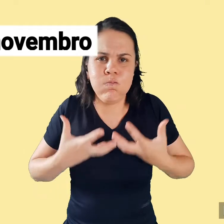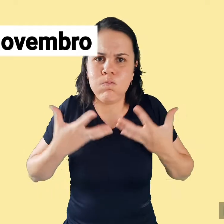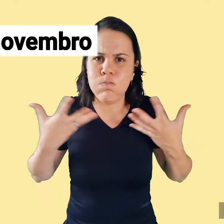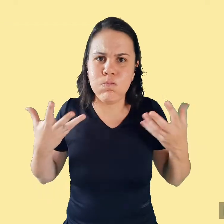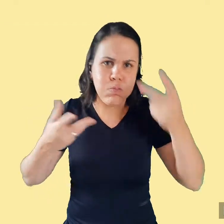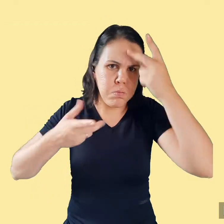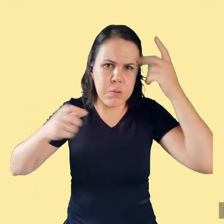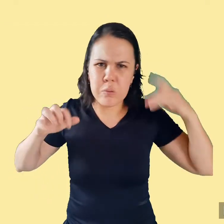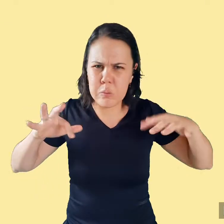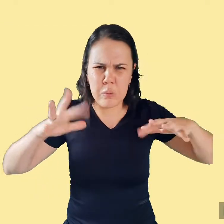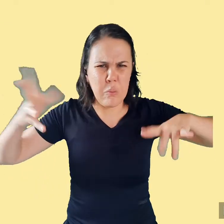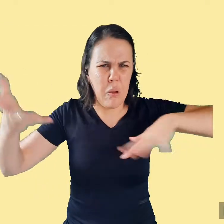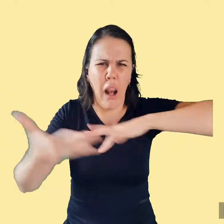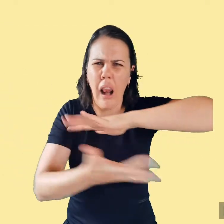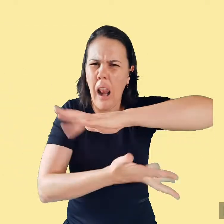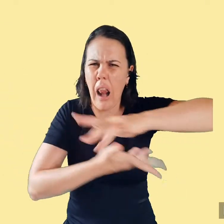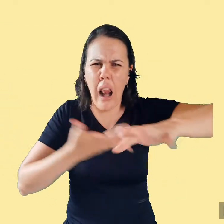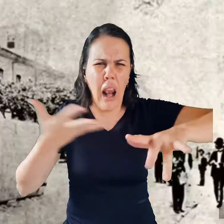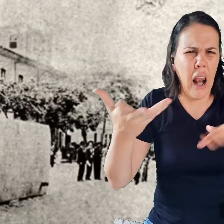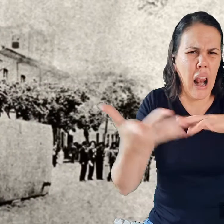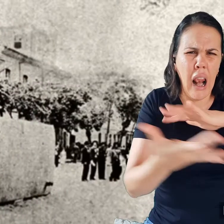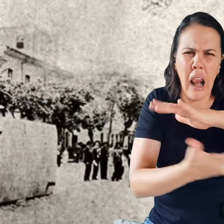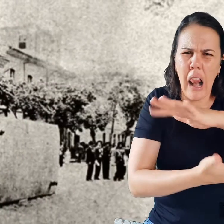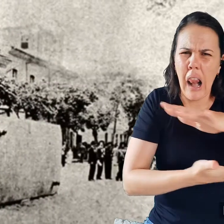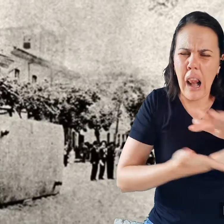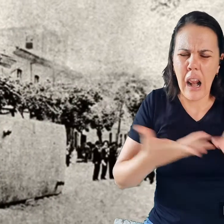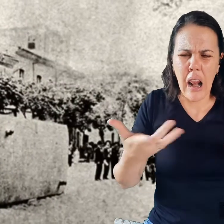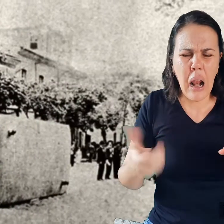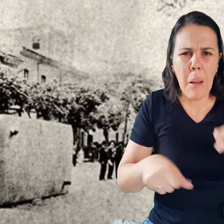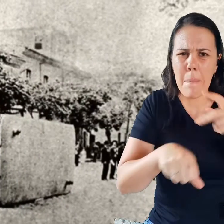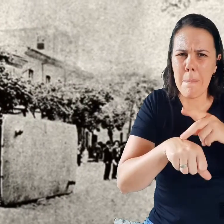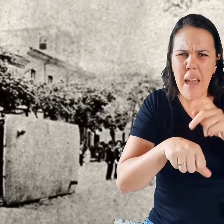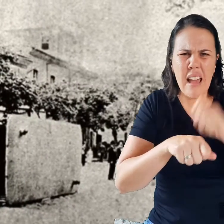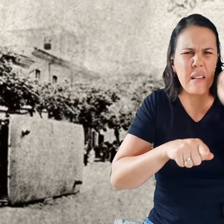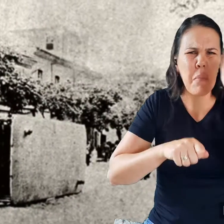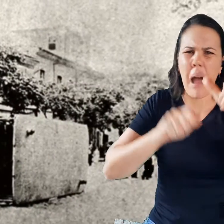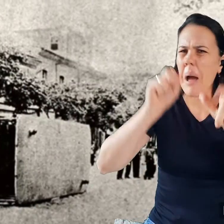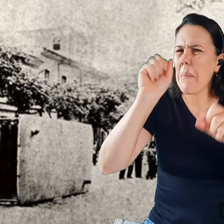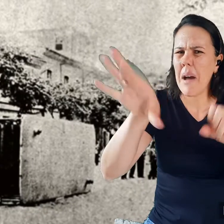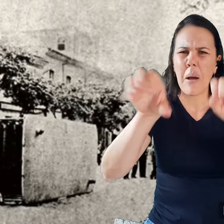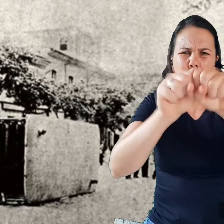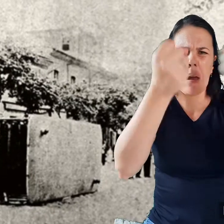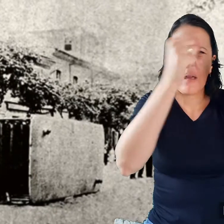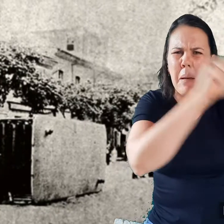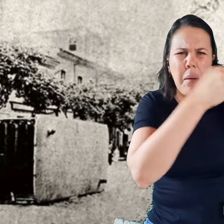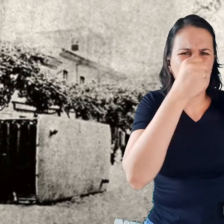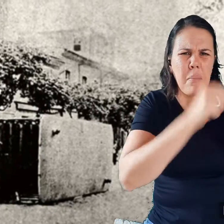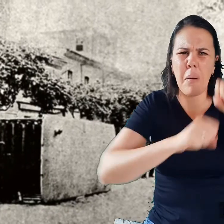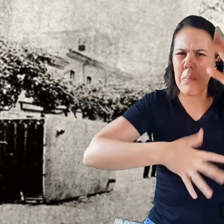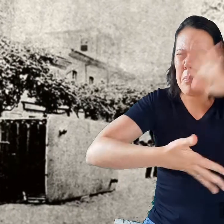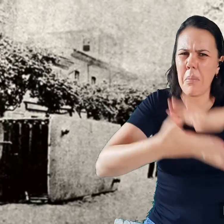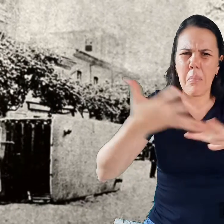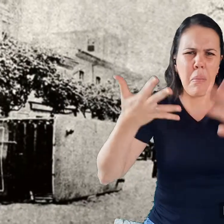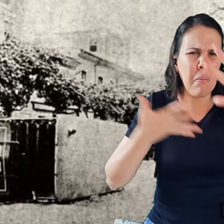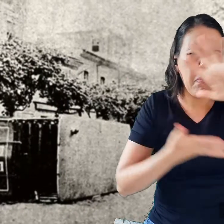situação. E aí passaram a ir para a rua, quebrar as coisas e destruir tudo. A polícia